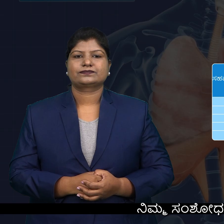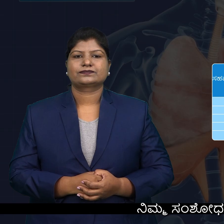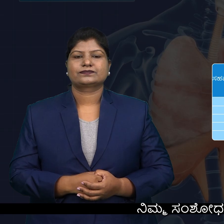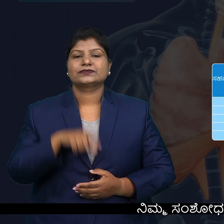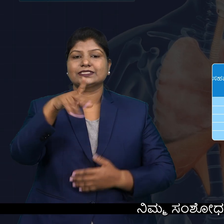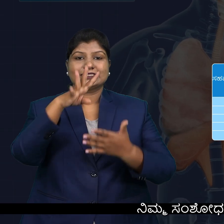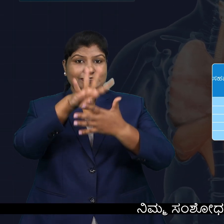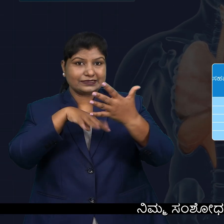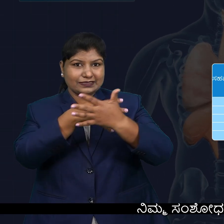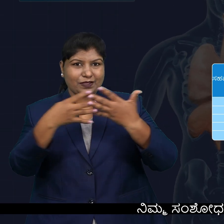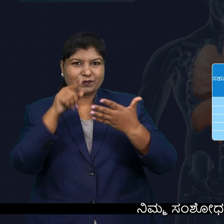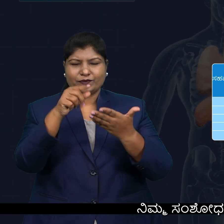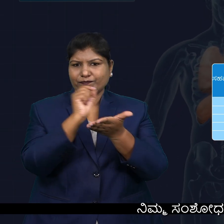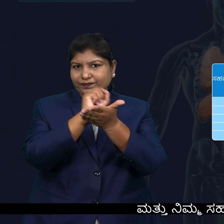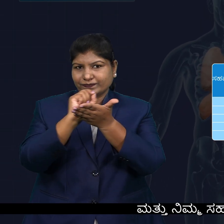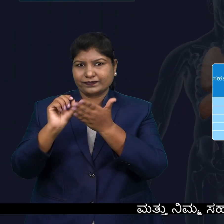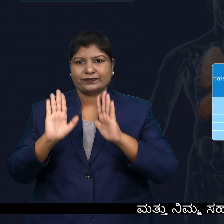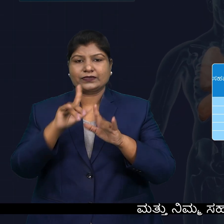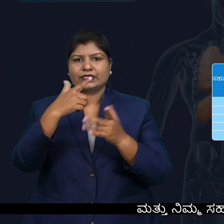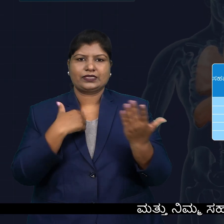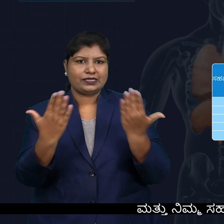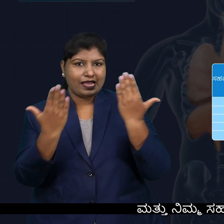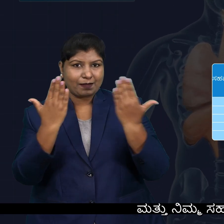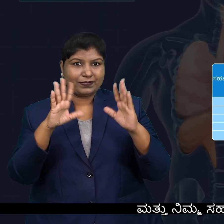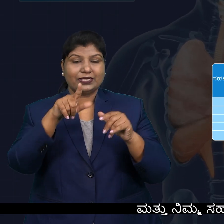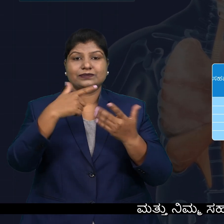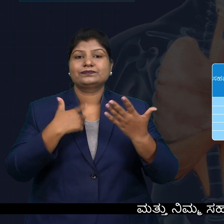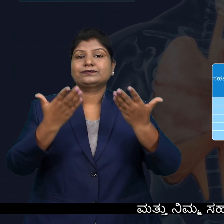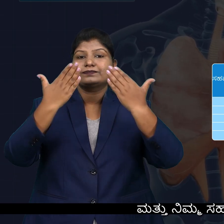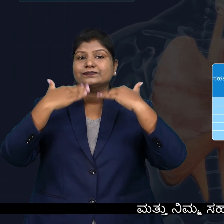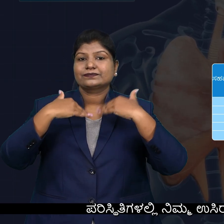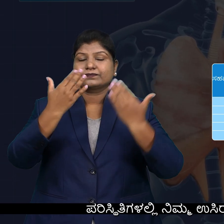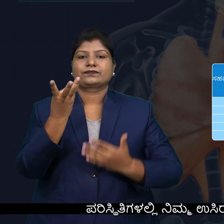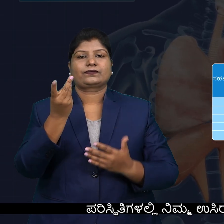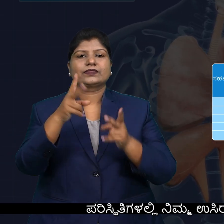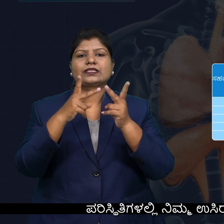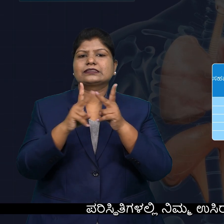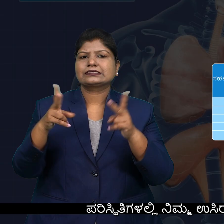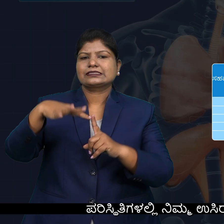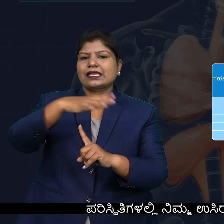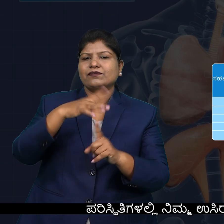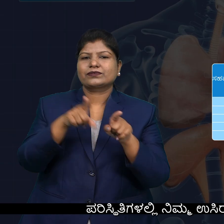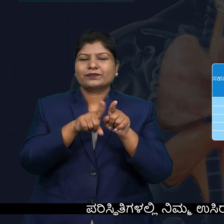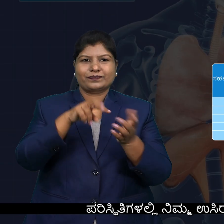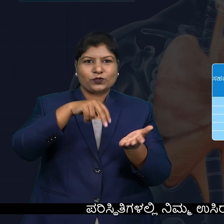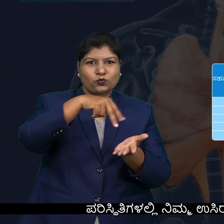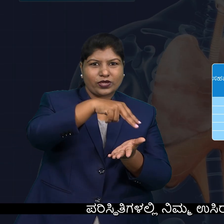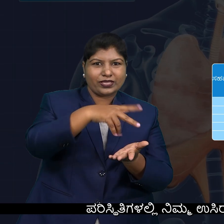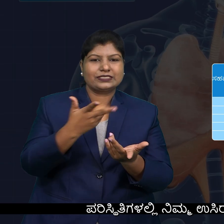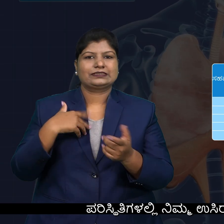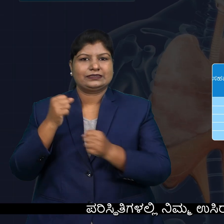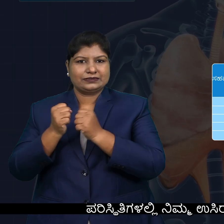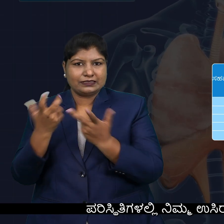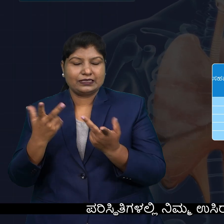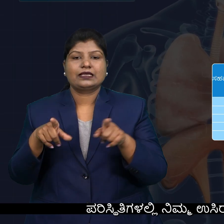ನಿಮ್ಮ ಸಂಶೋಧನೆಗಳನ್ನು ಪಟ್ಟಿ ಮಾಡಿ ಮತ್ತು ನಿಮ್ಮ ಸಹಪಾಠಿಗಳಿಗಿಂತ ವಿಭಿನ್ನ ಪರಿಸ್ಥಿತಿಗಳಲ್ಲಿ ನಿಮ್ಮ ಉಸಿರಾಟದ ಪ್ರಮಾಣವನ್ನು